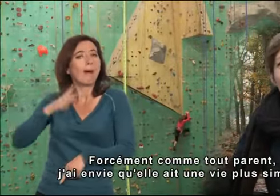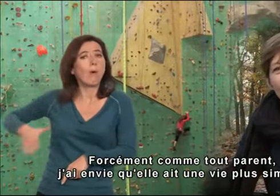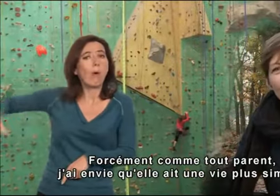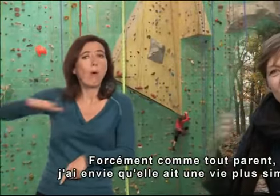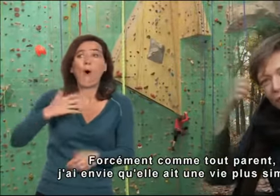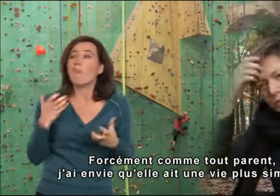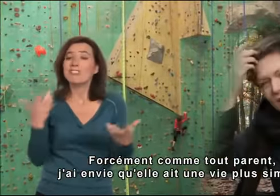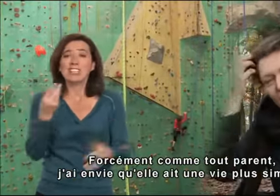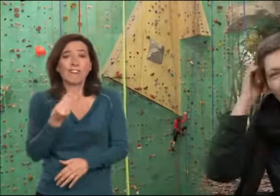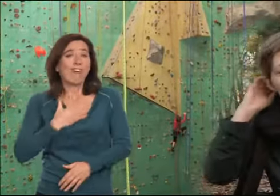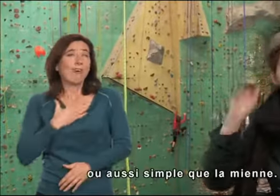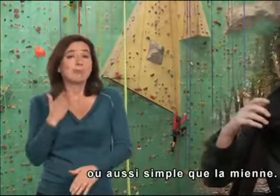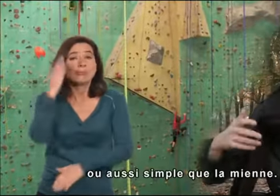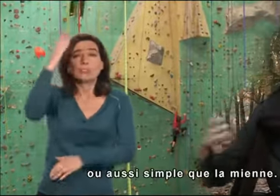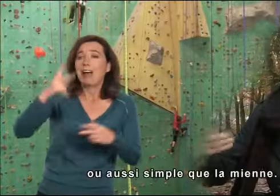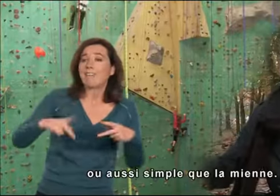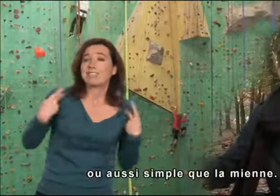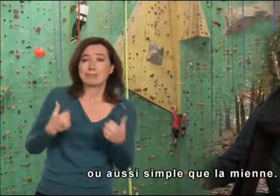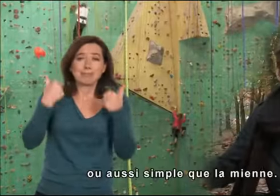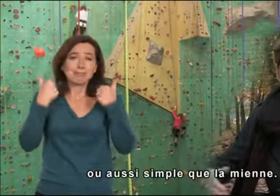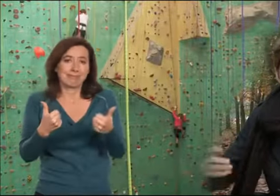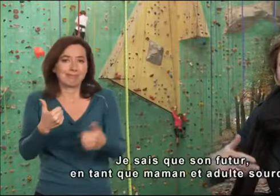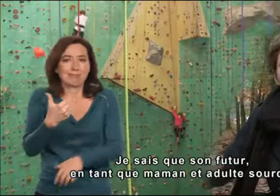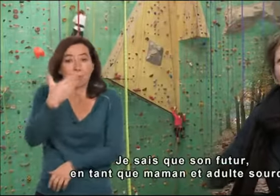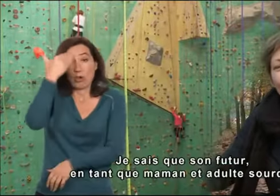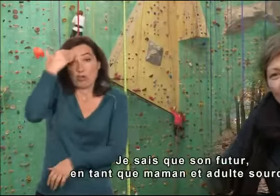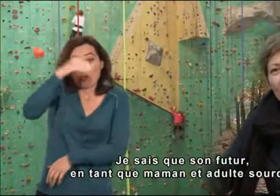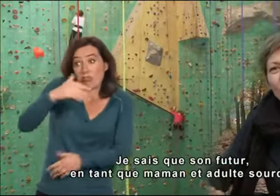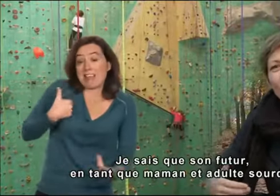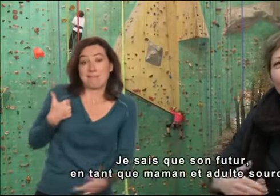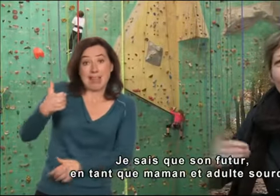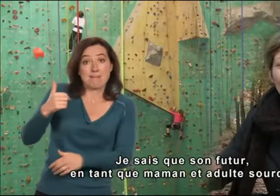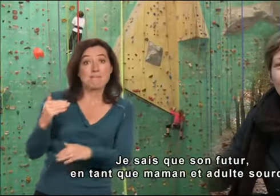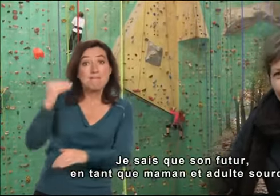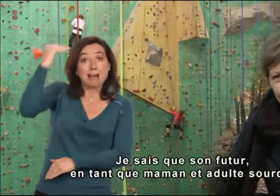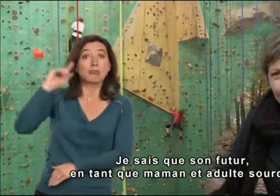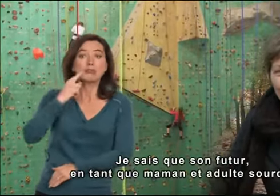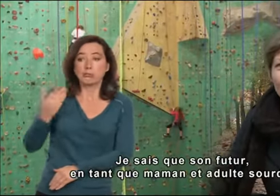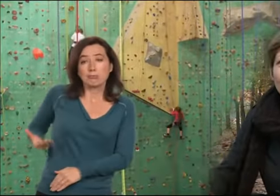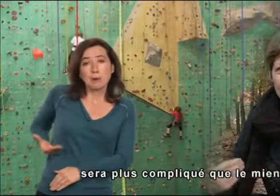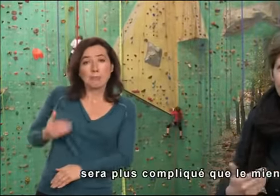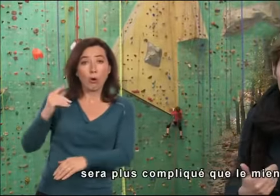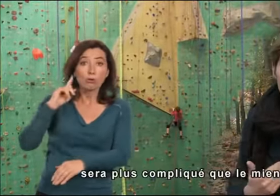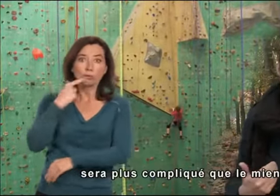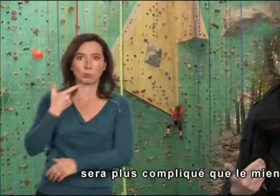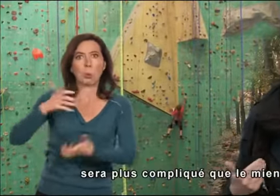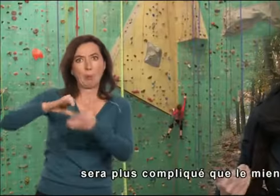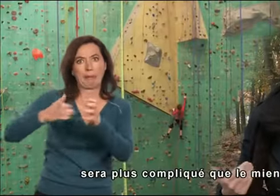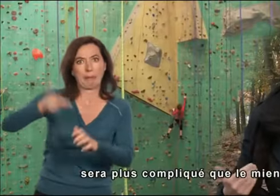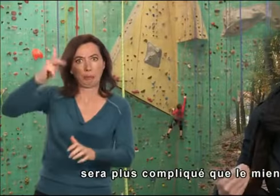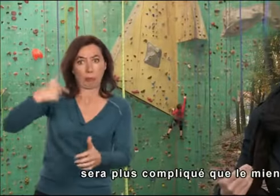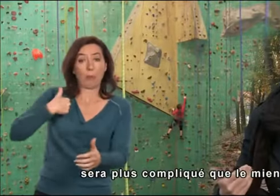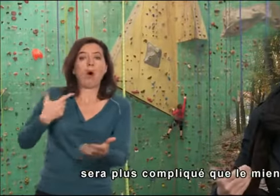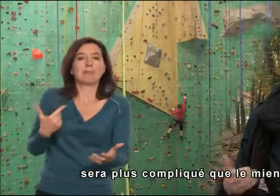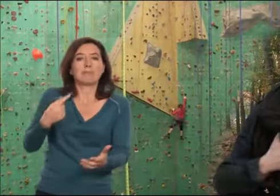envie que mon enfant ait une vie plus simple, enfin aussi simple ou plus simple que la mienne. Donc je sais que son futur, en tant que maman et adulte sourd, sera plus compliqué, probablement, que le